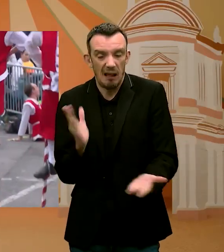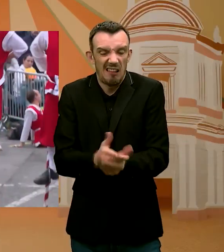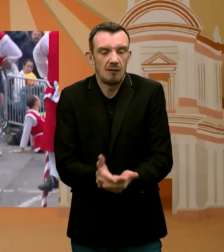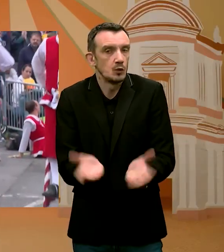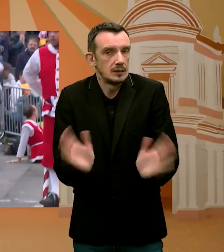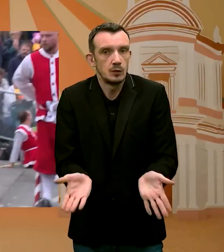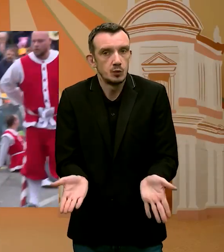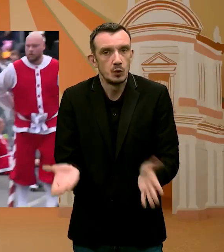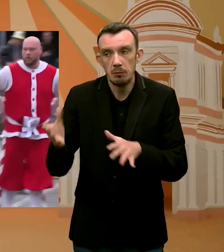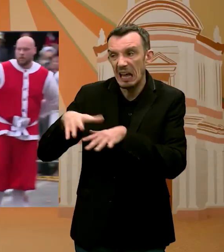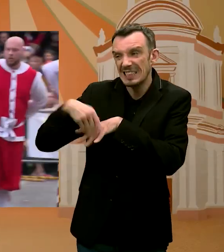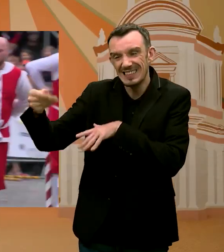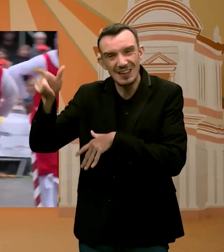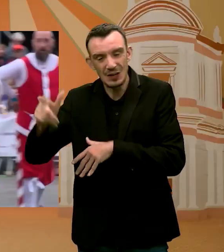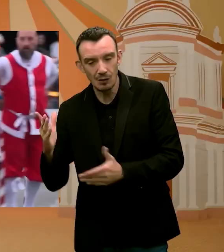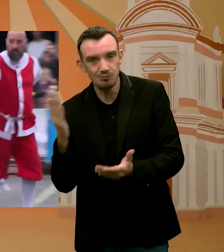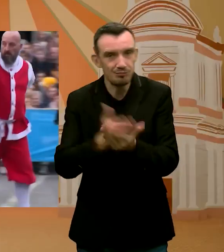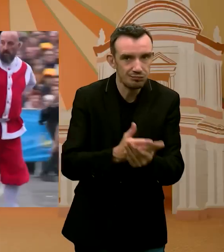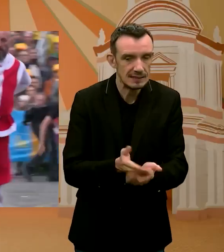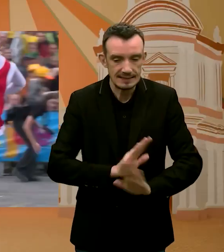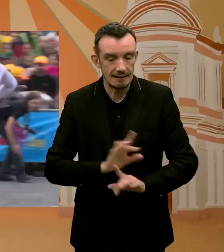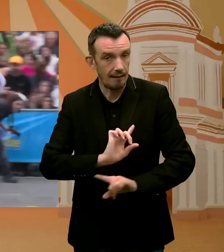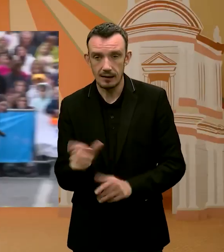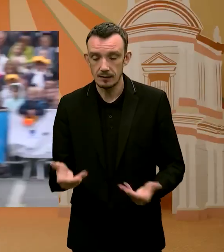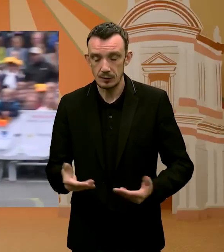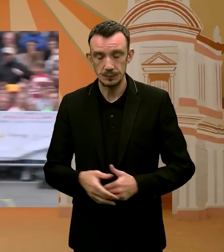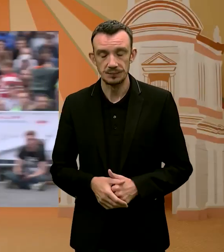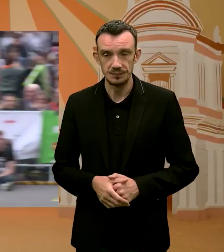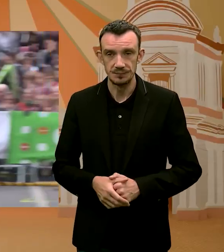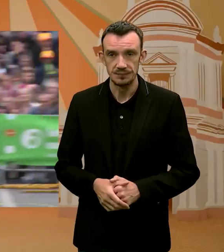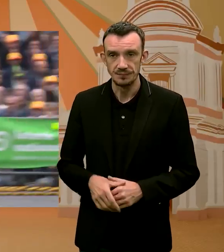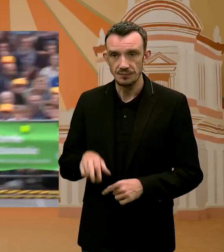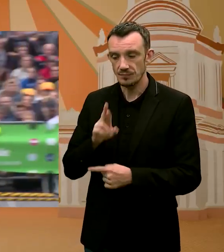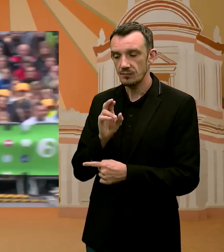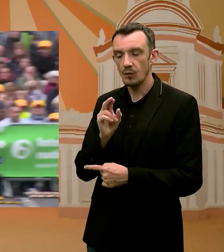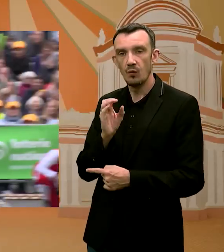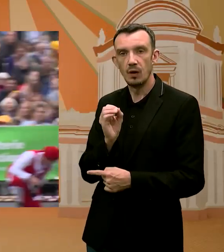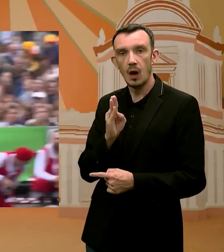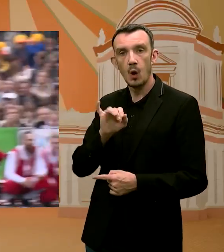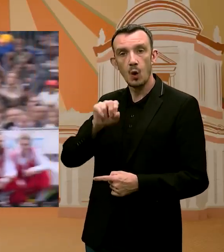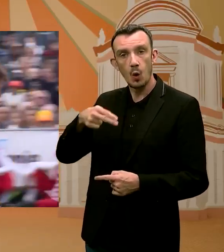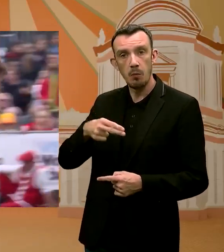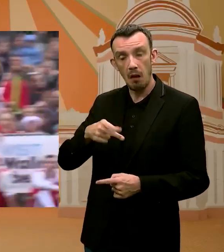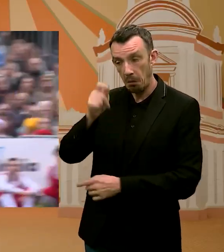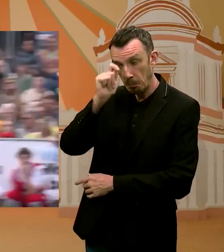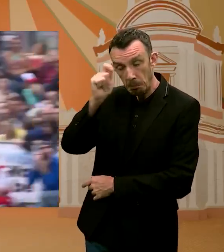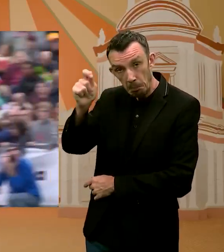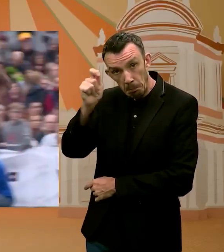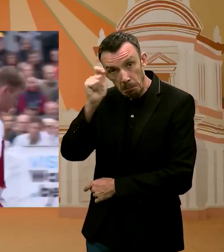extérieure. Robin Bautron en difficulté. Oui. Robin est vraiment un jouteur exceptionnel. Quand tu parlais de Justin, tu